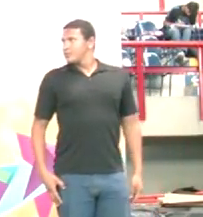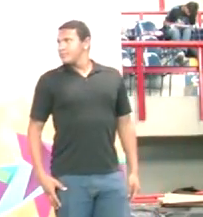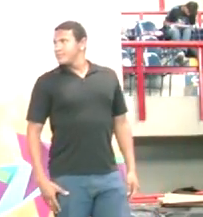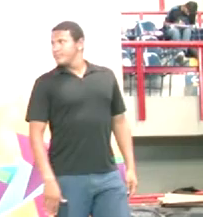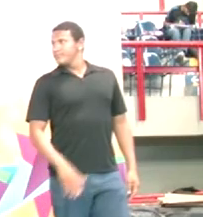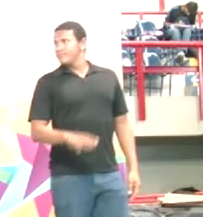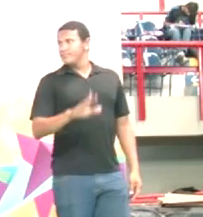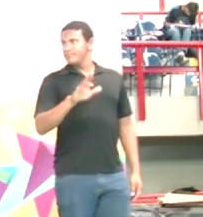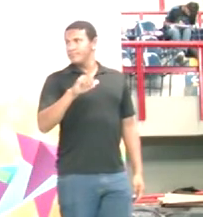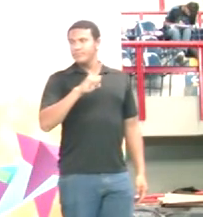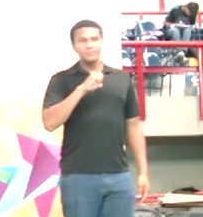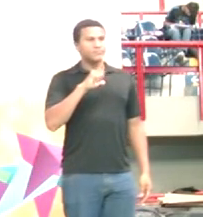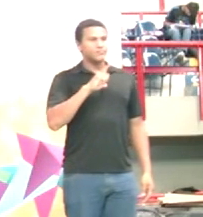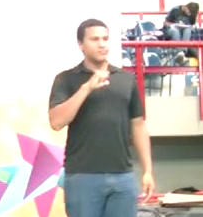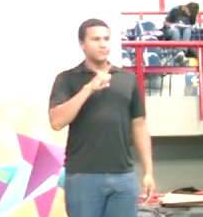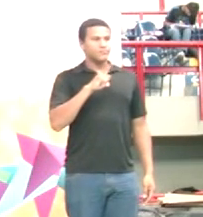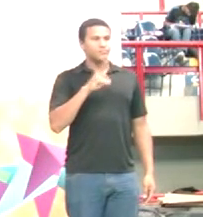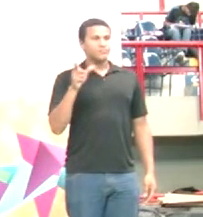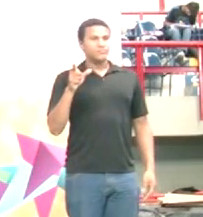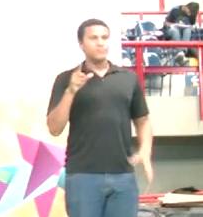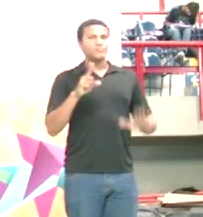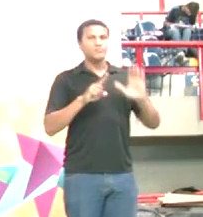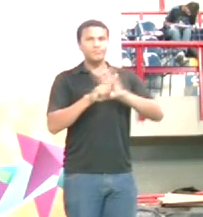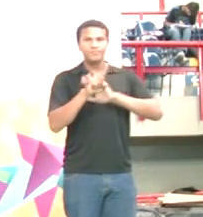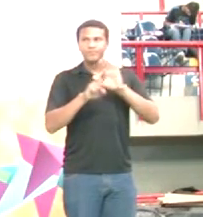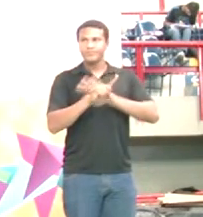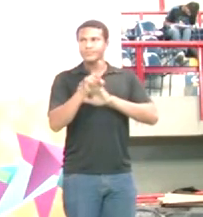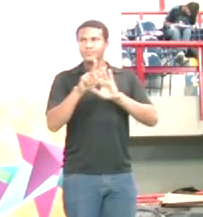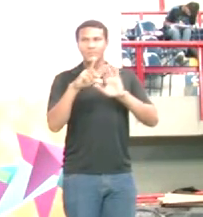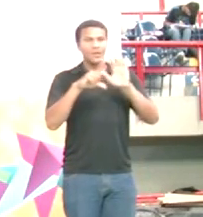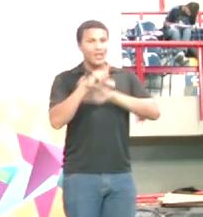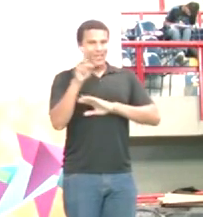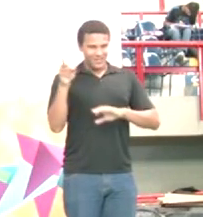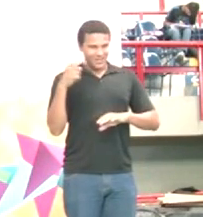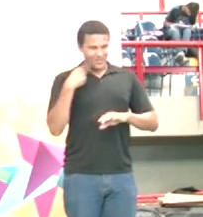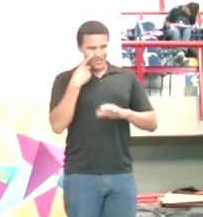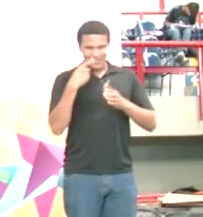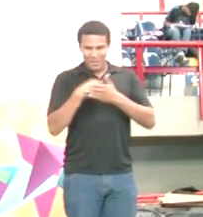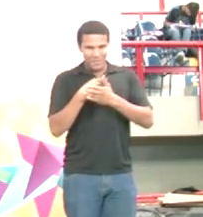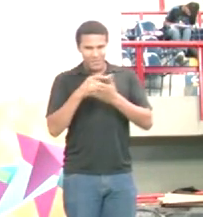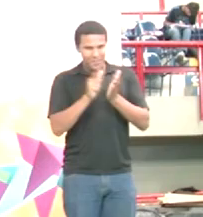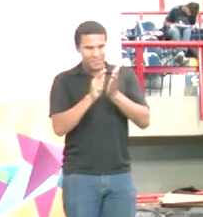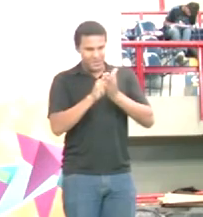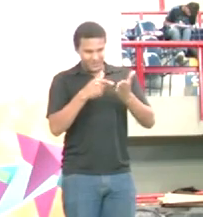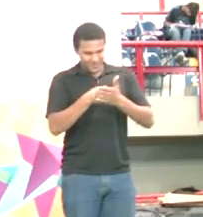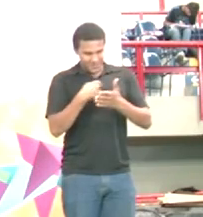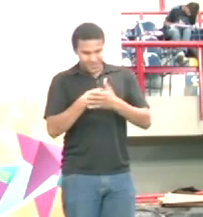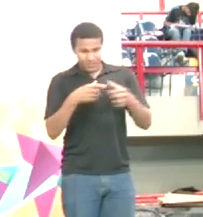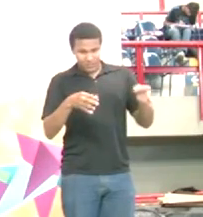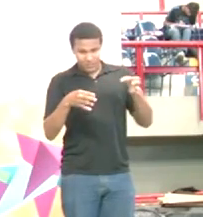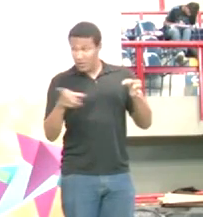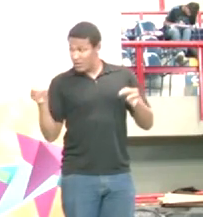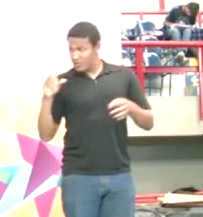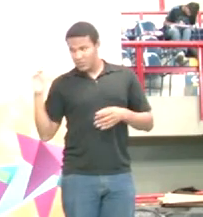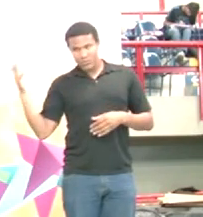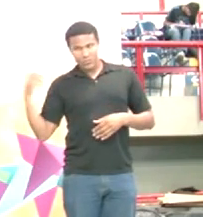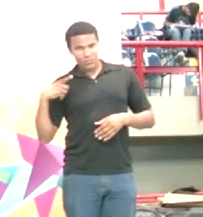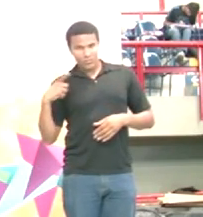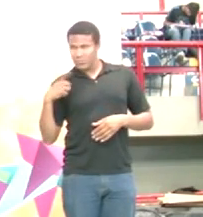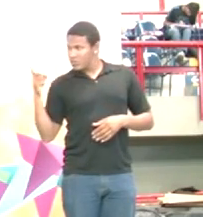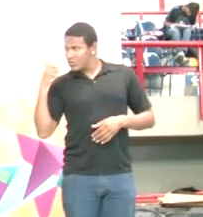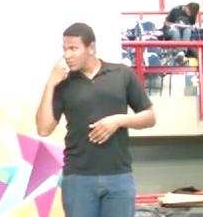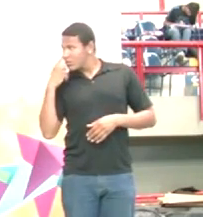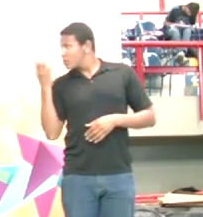Olha, aí quem fez perguntinhas, eu estava offline. Quiser agora, viu? No cantinho ali atrás.